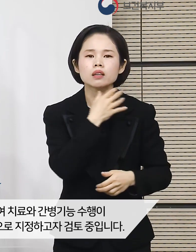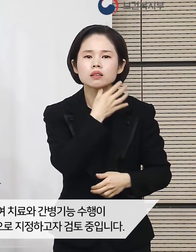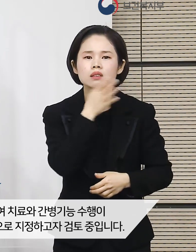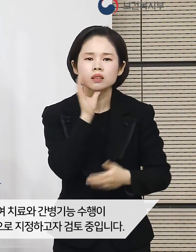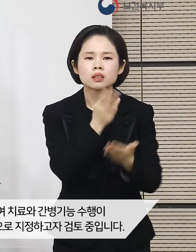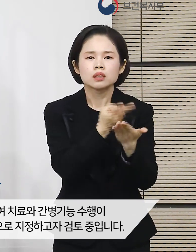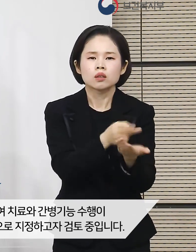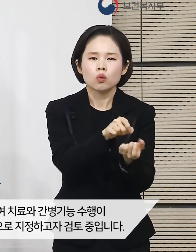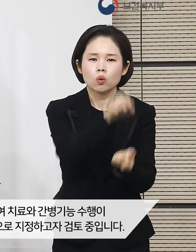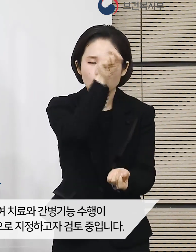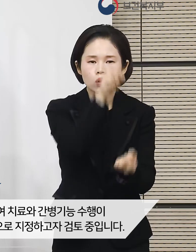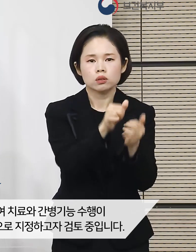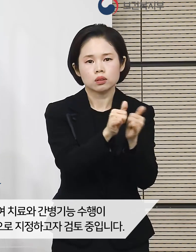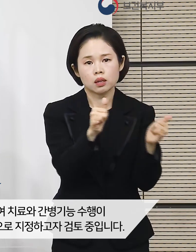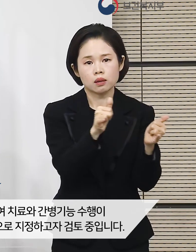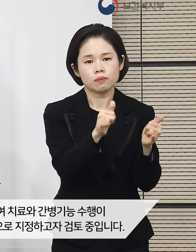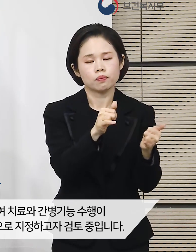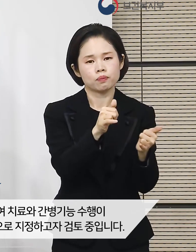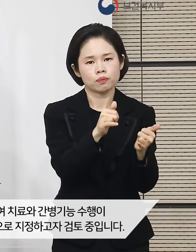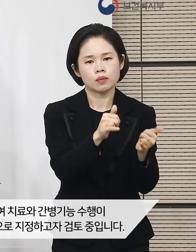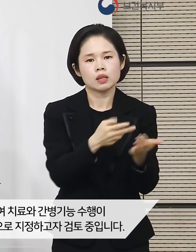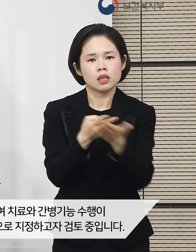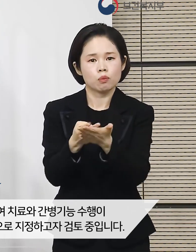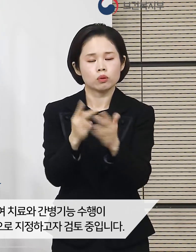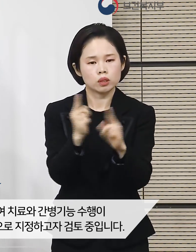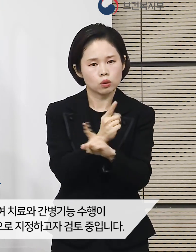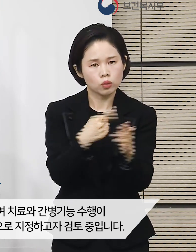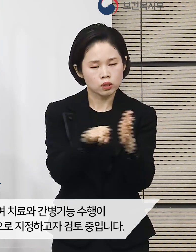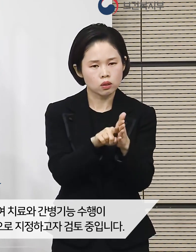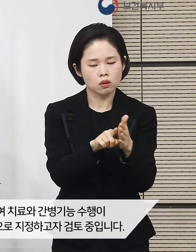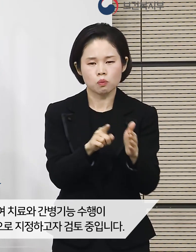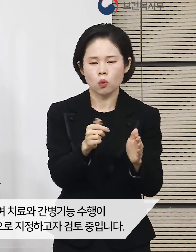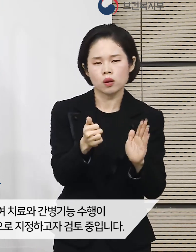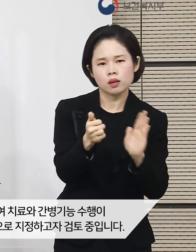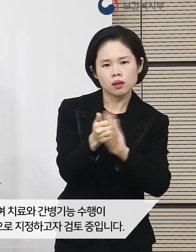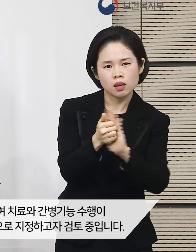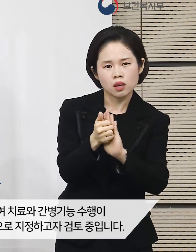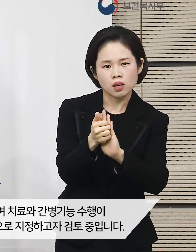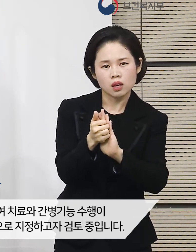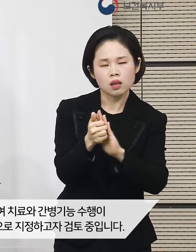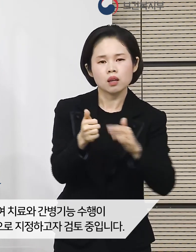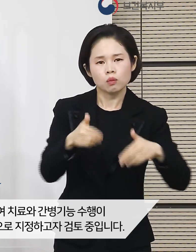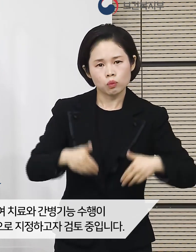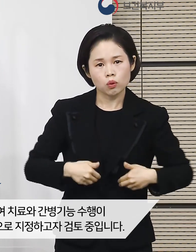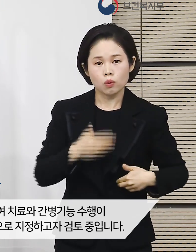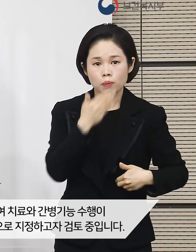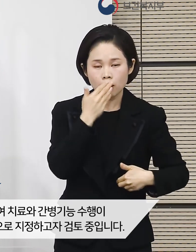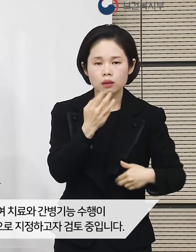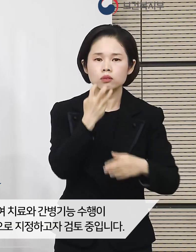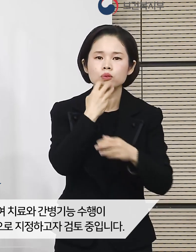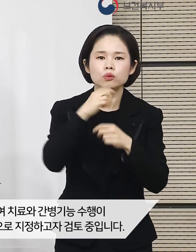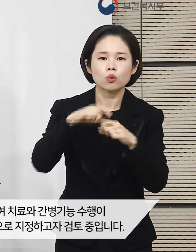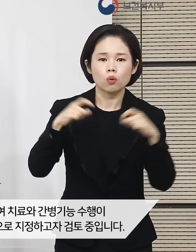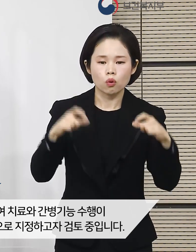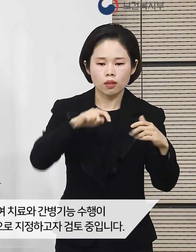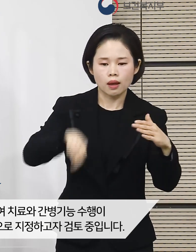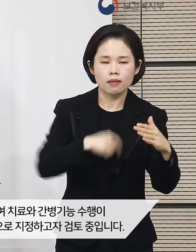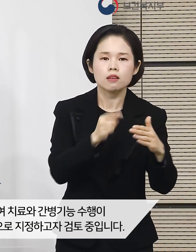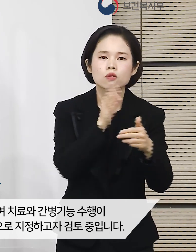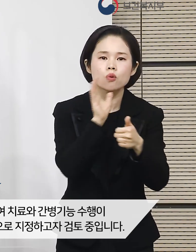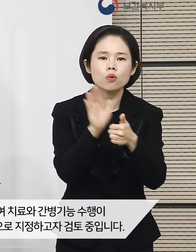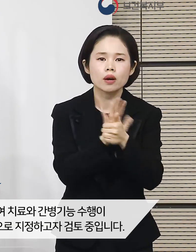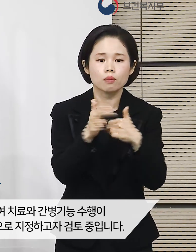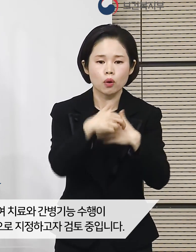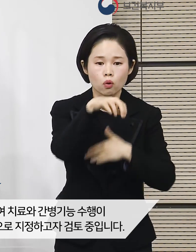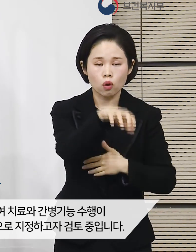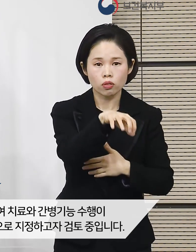돌봄이 필요한 고령의 와상 확진자의 입원 치료를 위하여 치료와 간병 기능 수행이 가능한 수도권